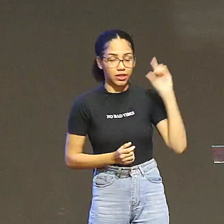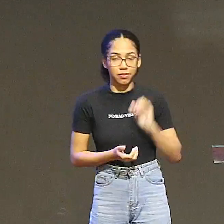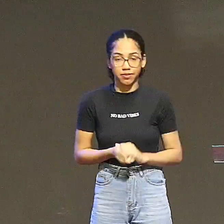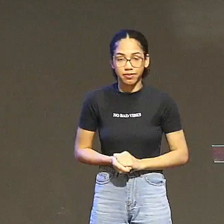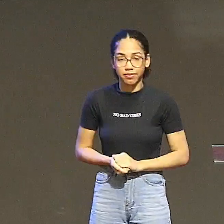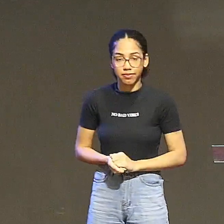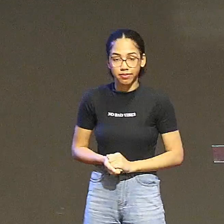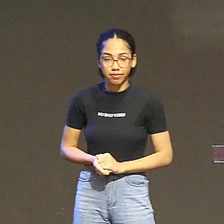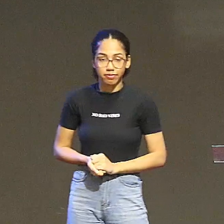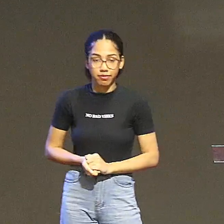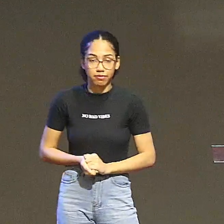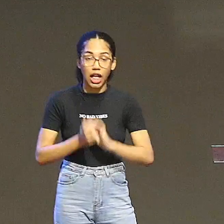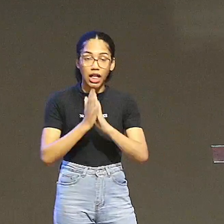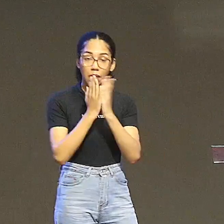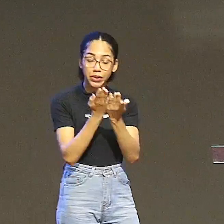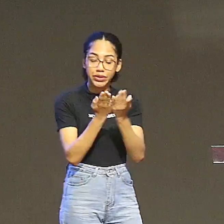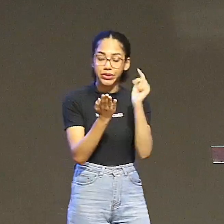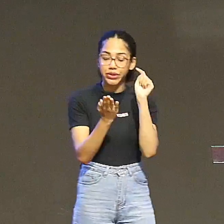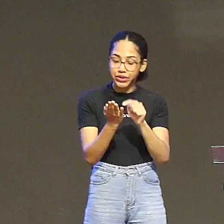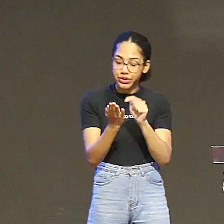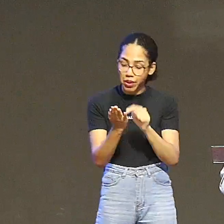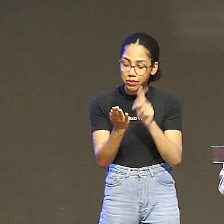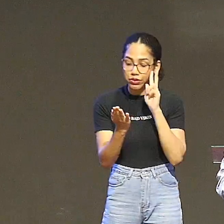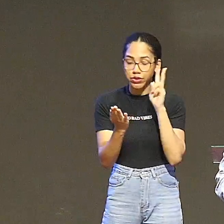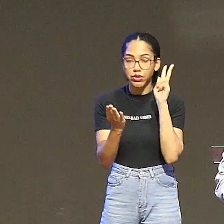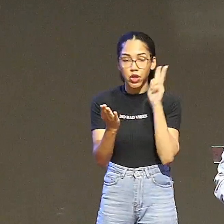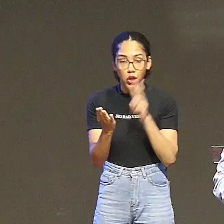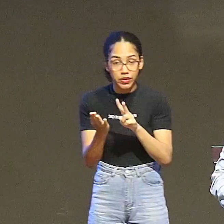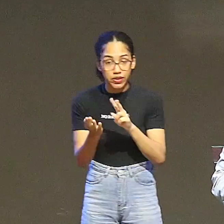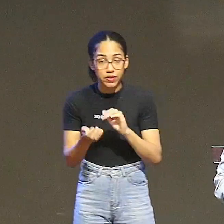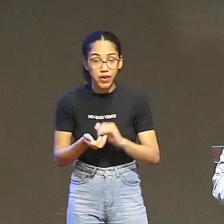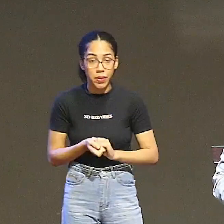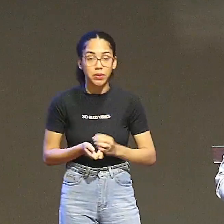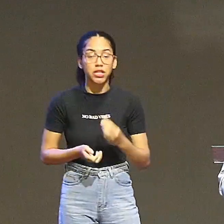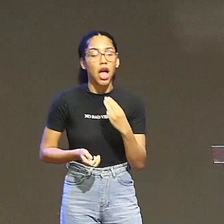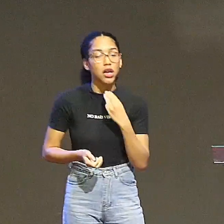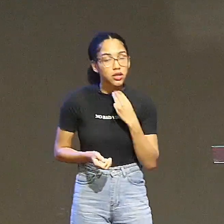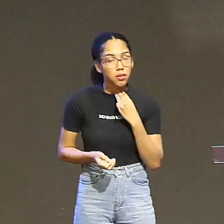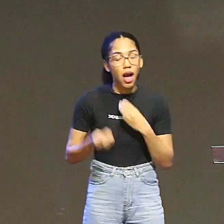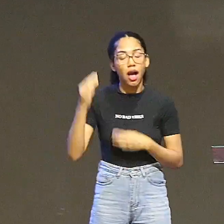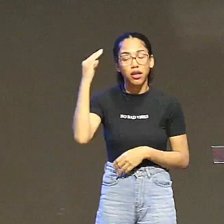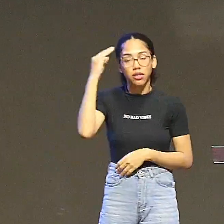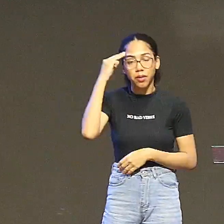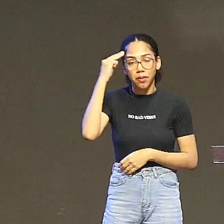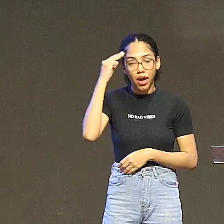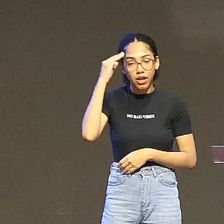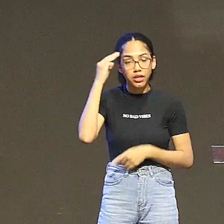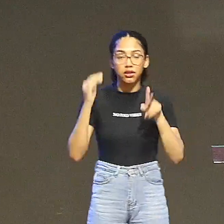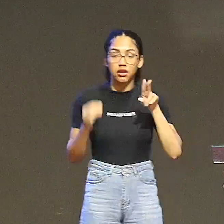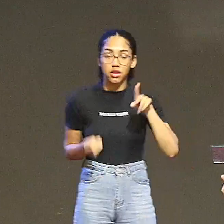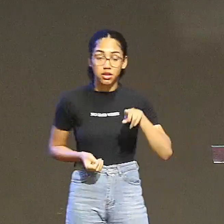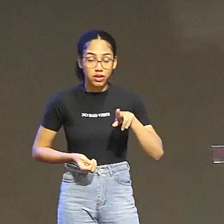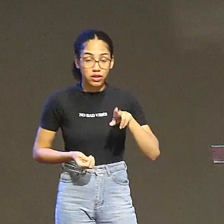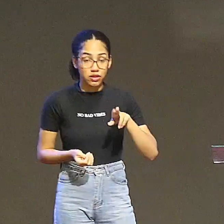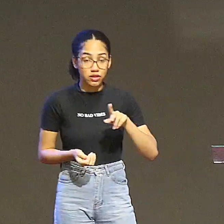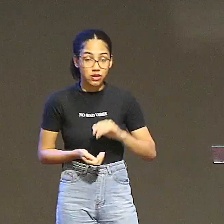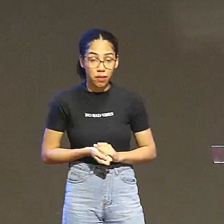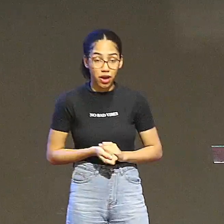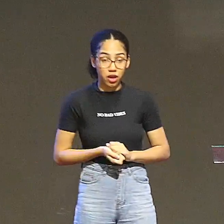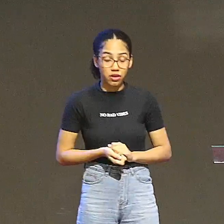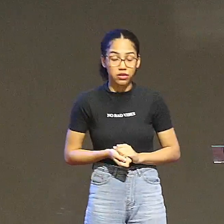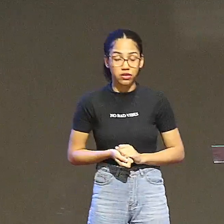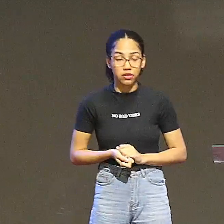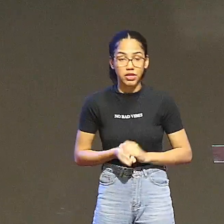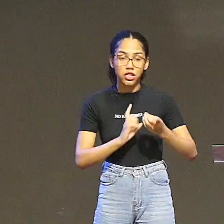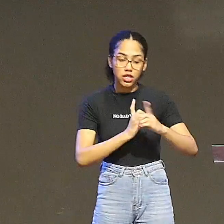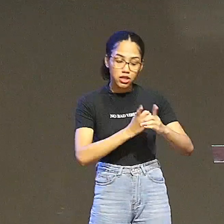temos nas escrituras eu diria que é de Marta e Maria aquelas duas irmãs que Jesus Chegou com seus Apóstolos um dia